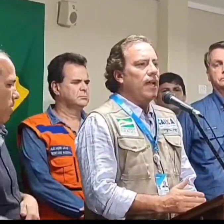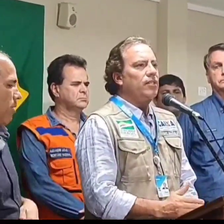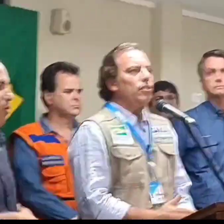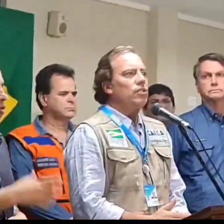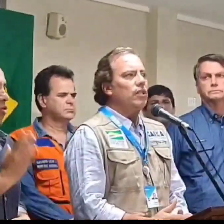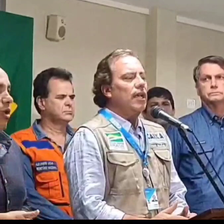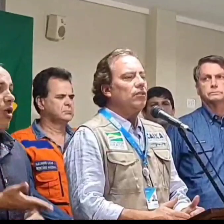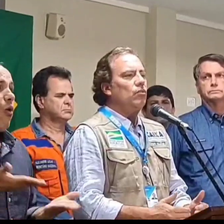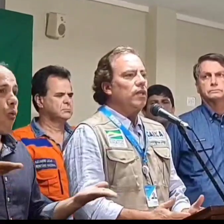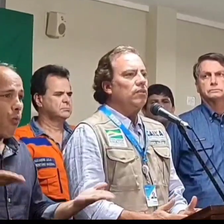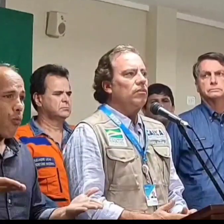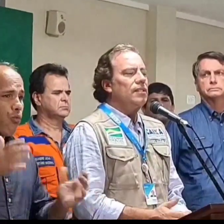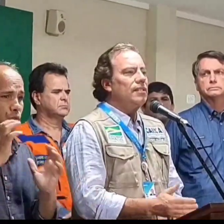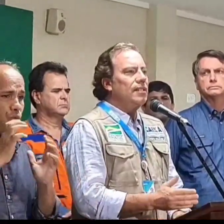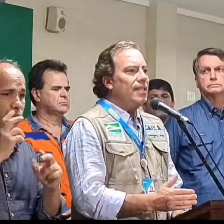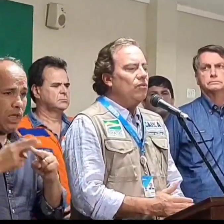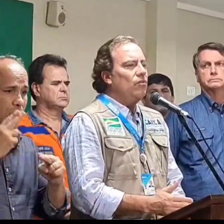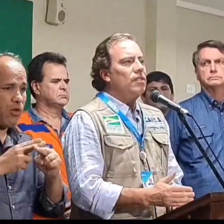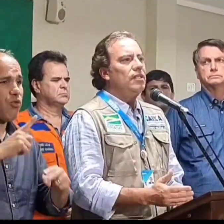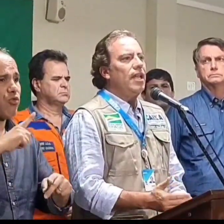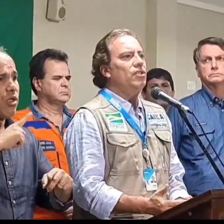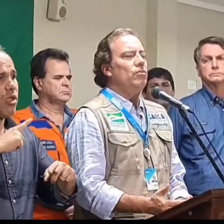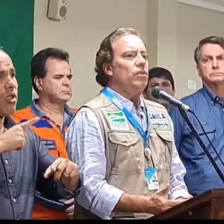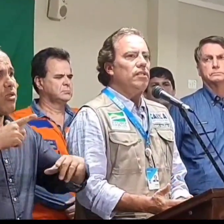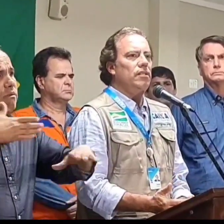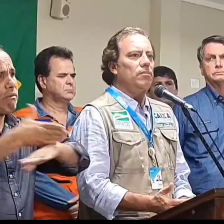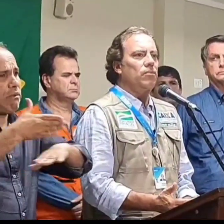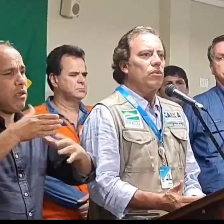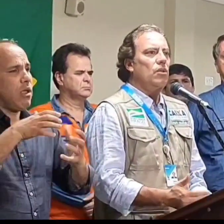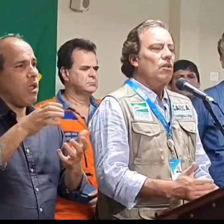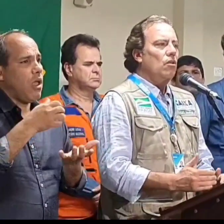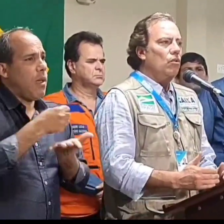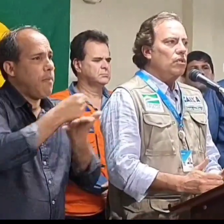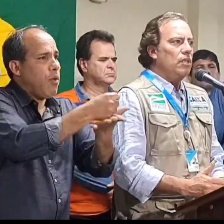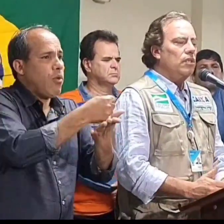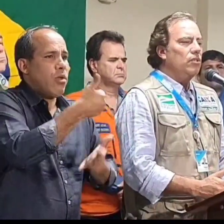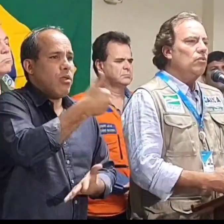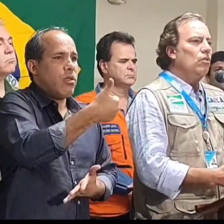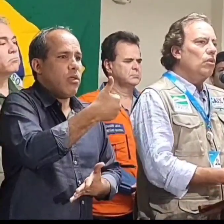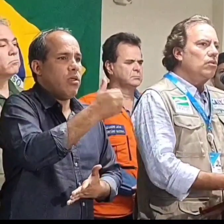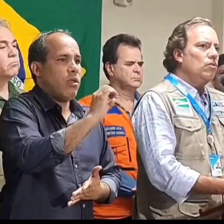hoje a Caixa está atuando em 107 municípios,